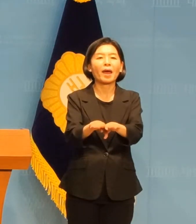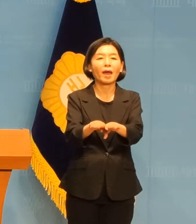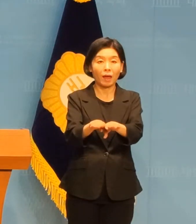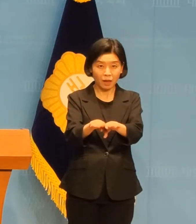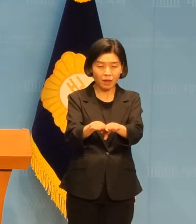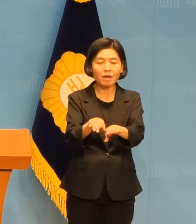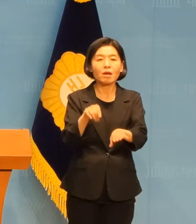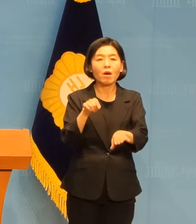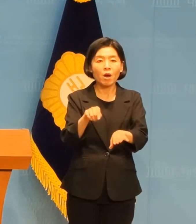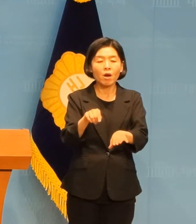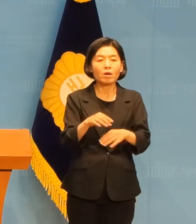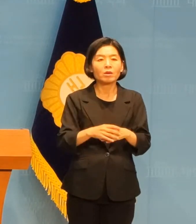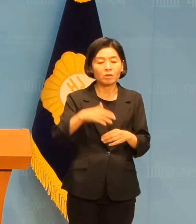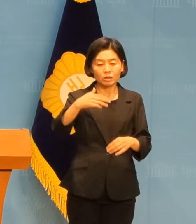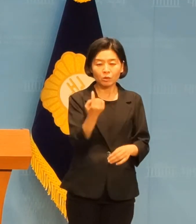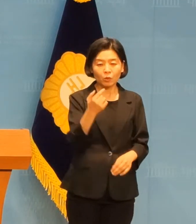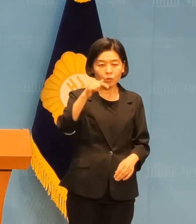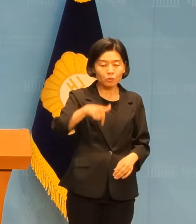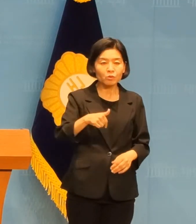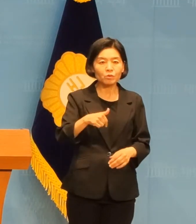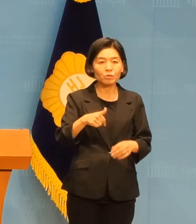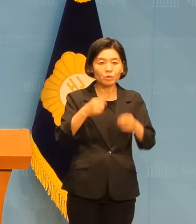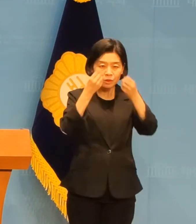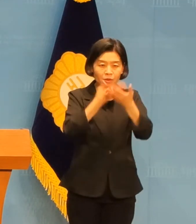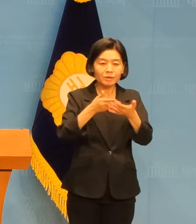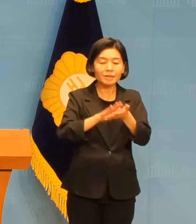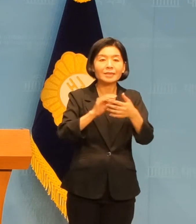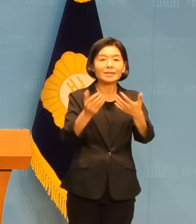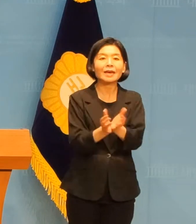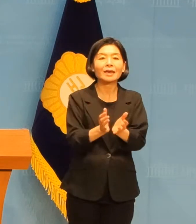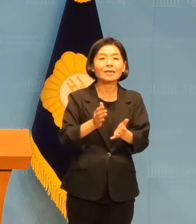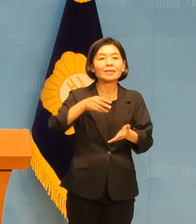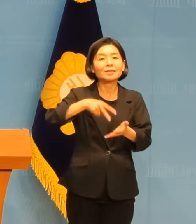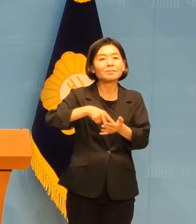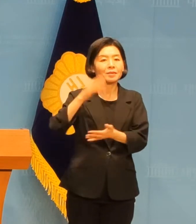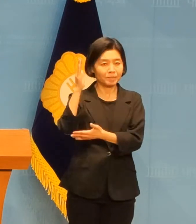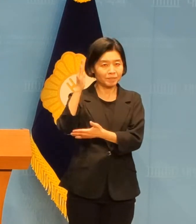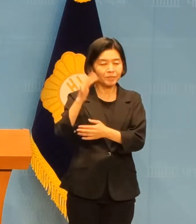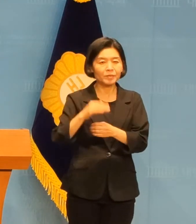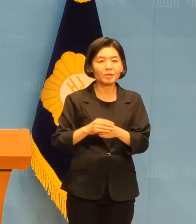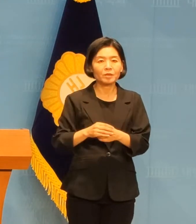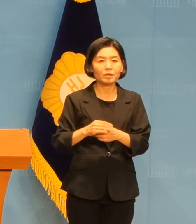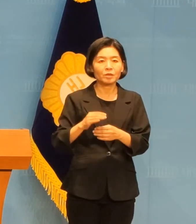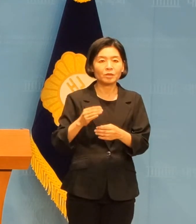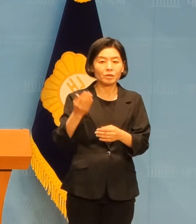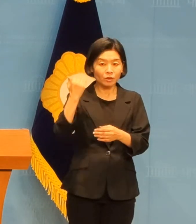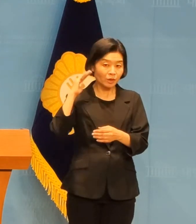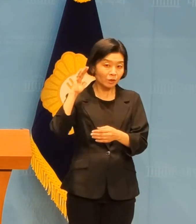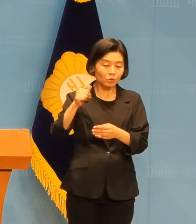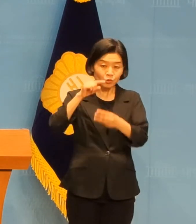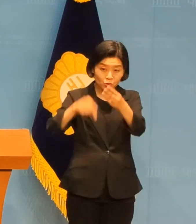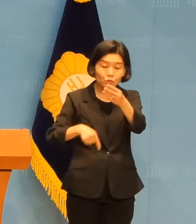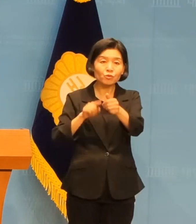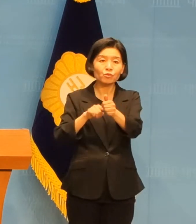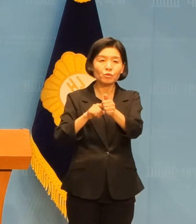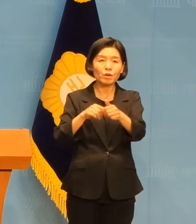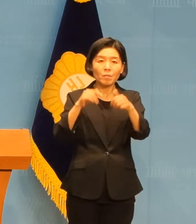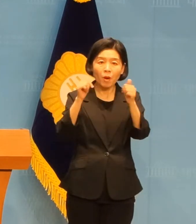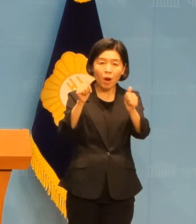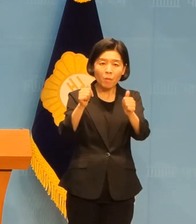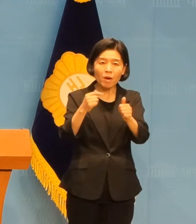있었습니다. 이와 관련돼서 조국혁신당의 입장을 발표하겠습니다. 윤석열 전 대통령은 법원 협박을